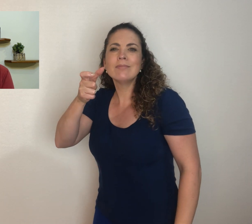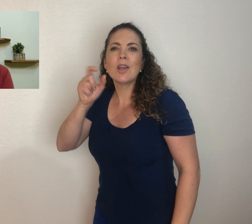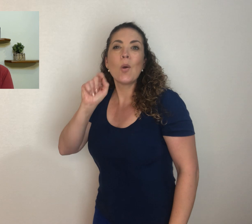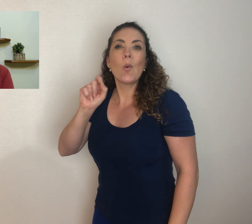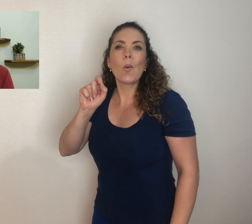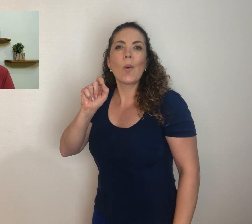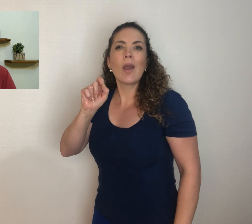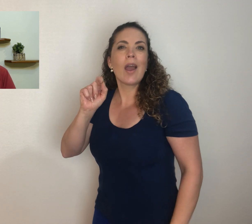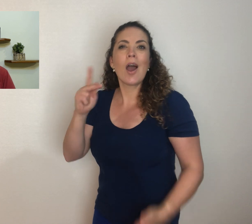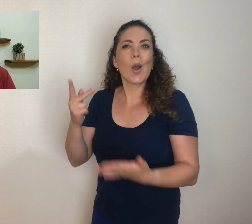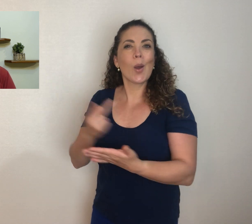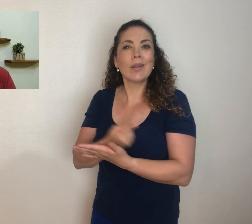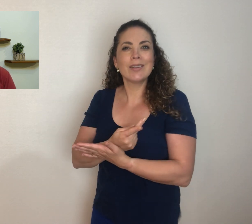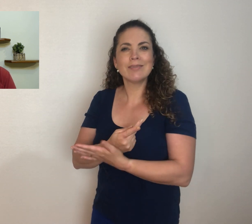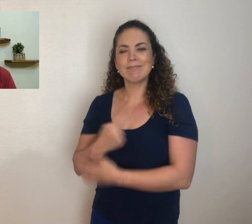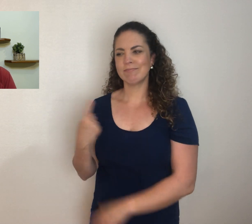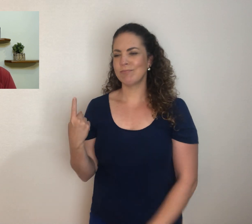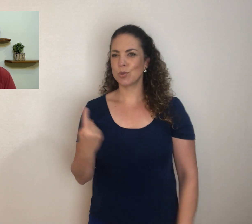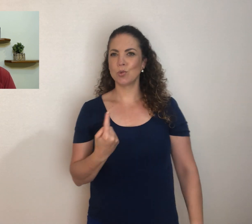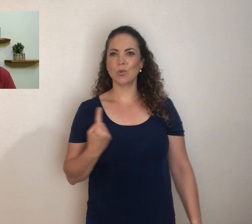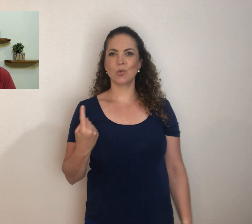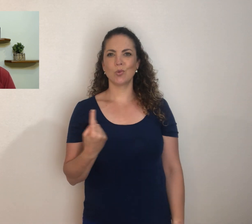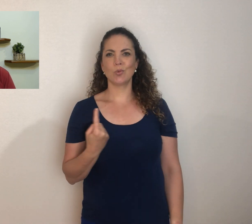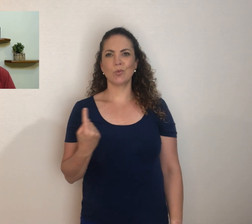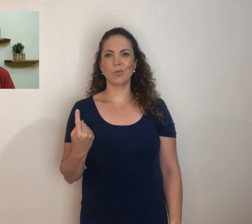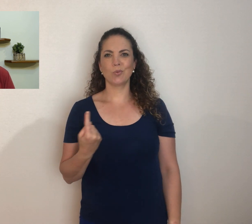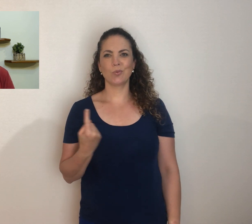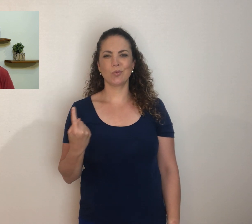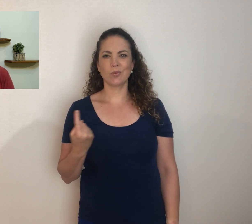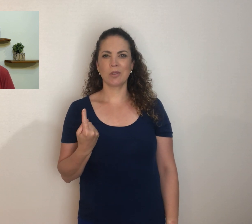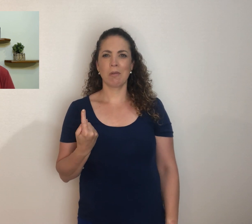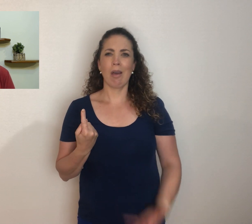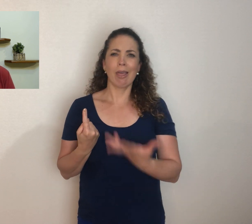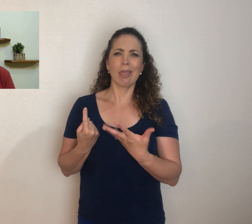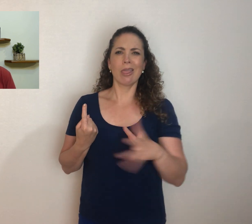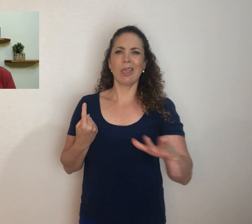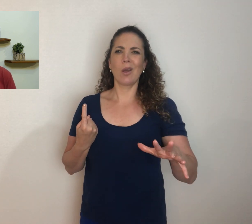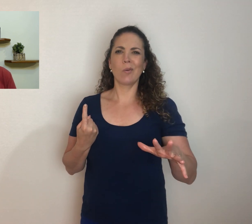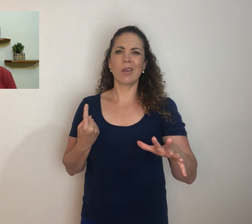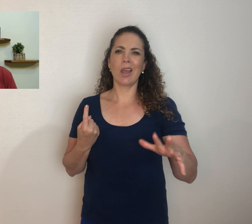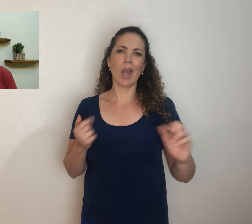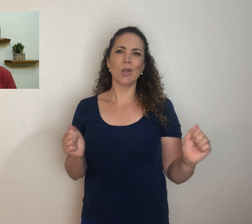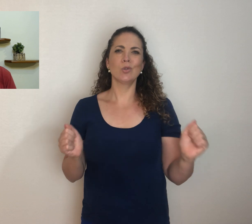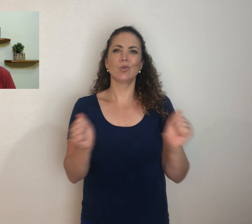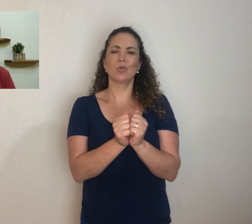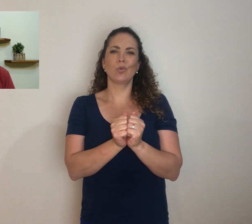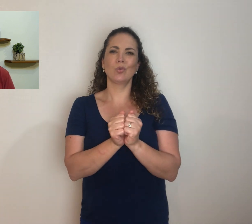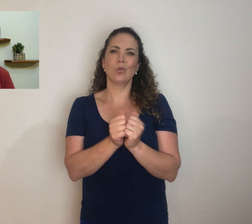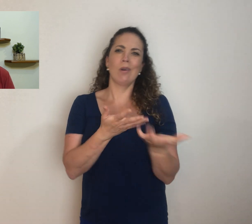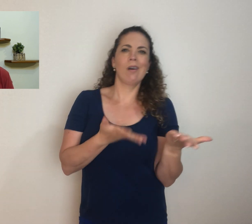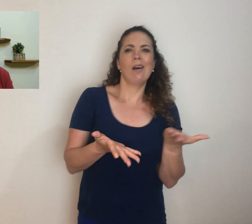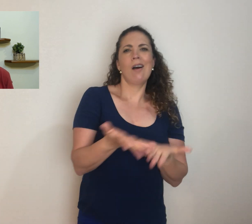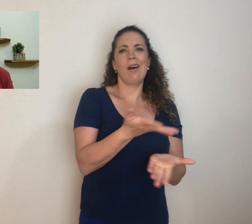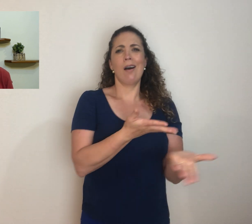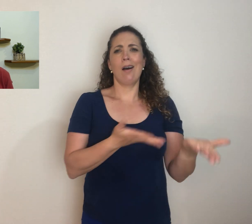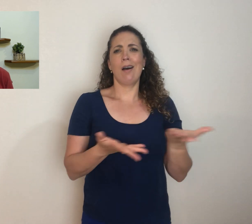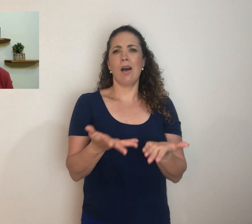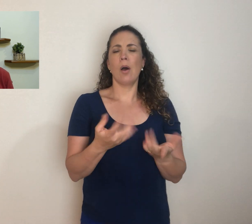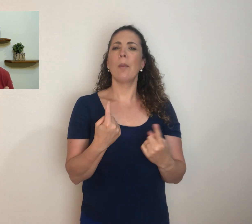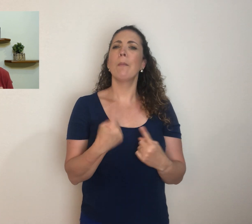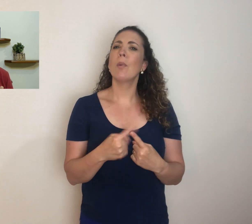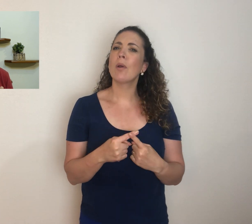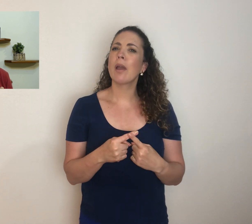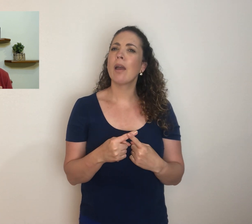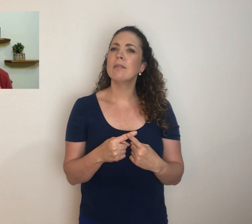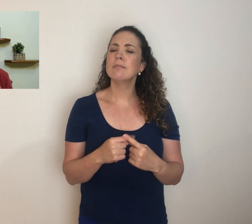o solitário busca o seu próprio interesse. Por quê? Porque a gente está junto do nosso próximo dá